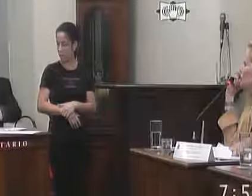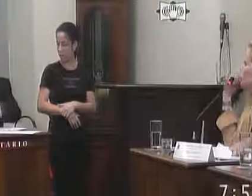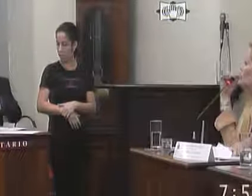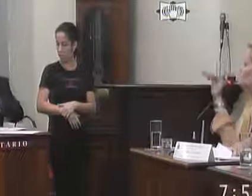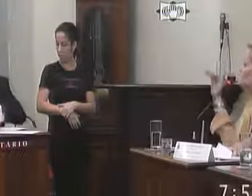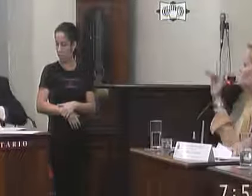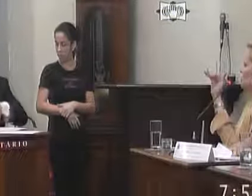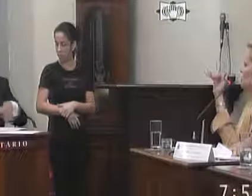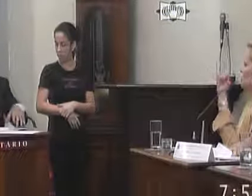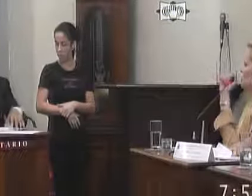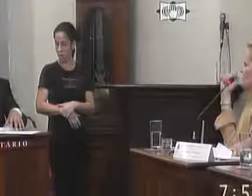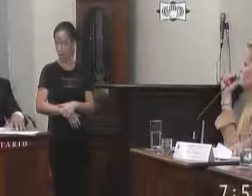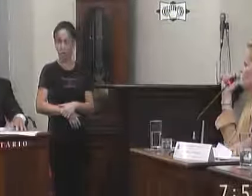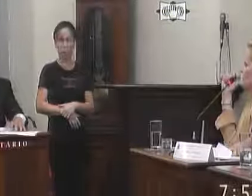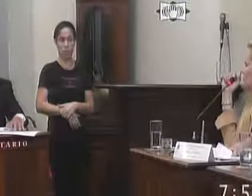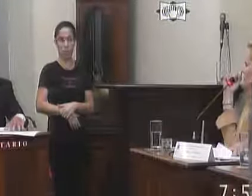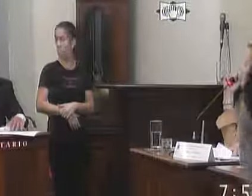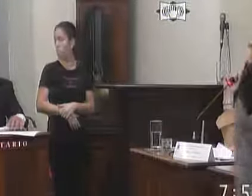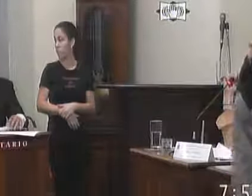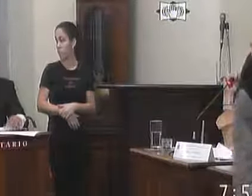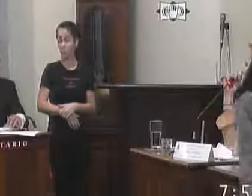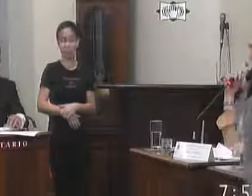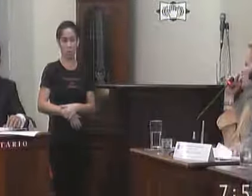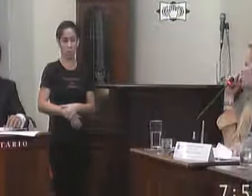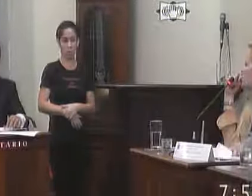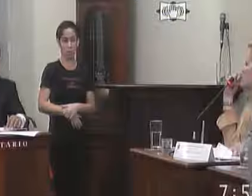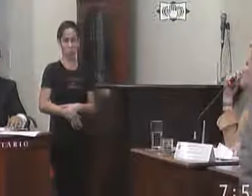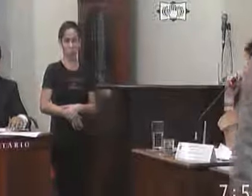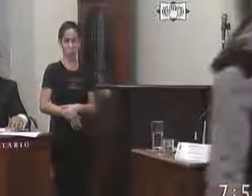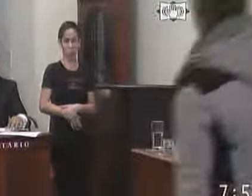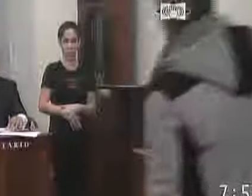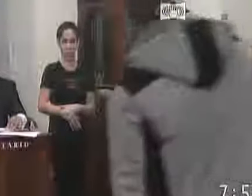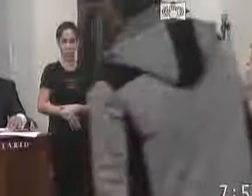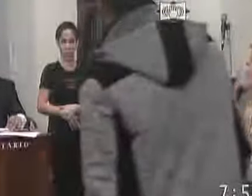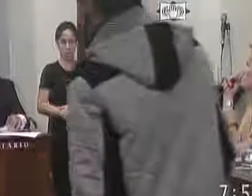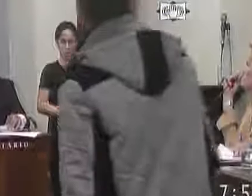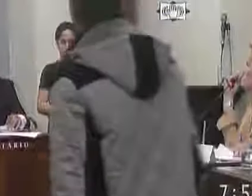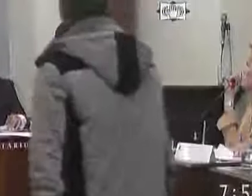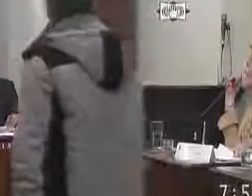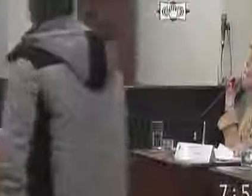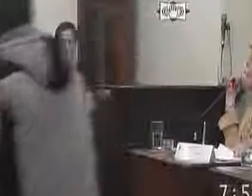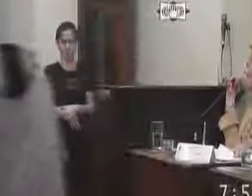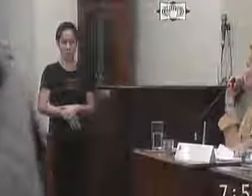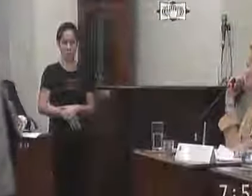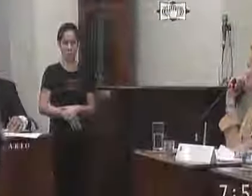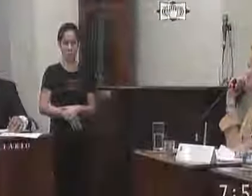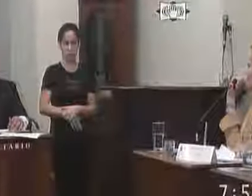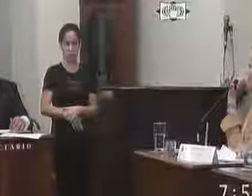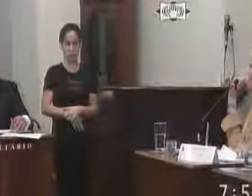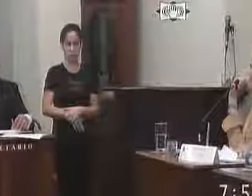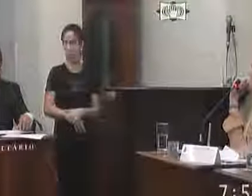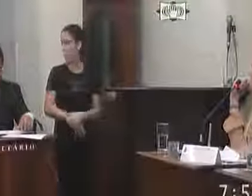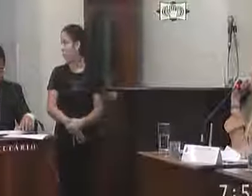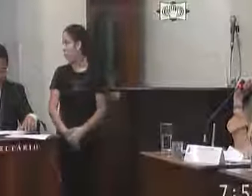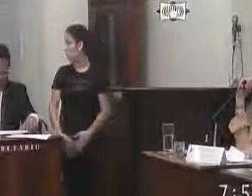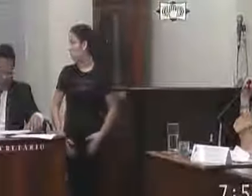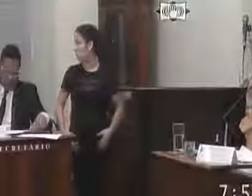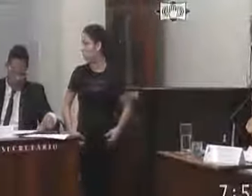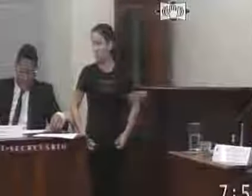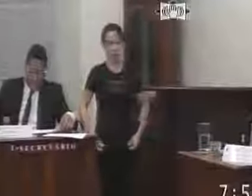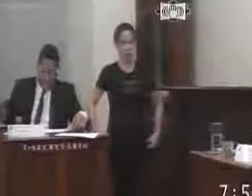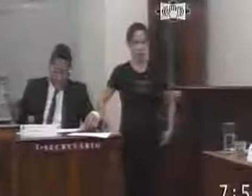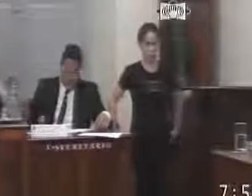minha autoria para ser retirado se não me engano foi na última penúltima sessão só que